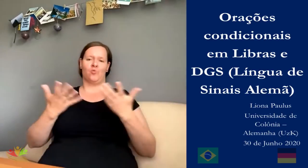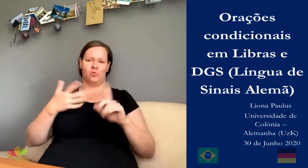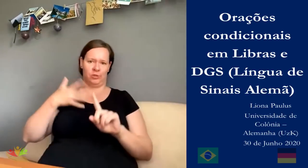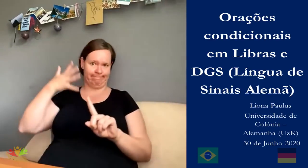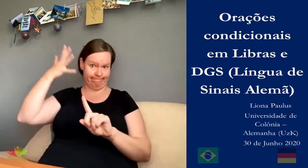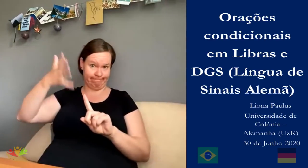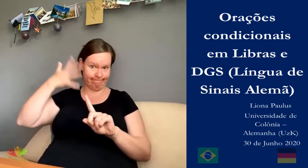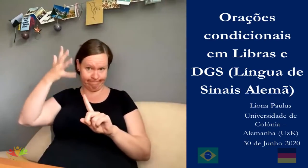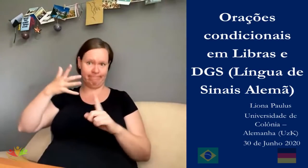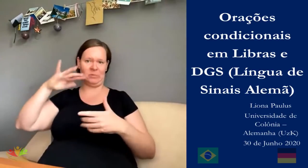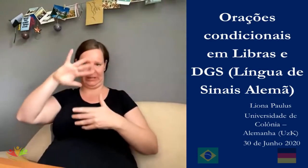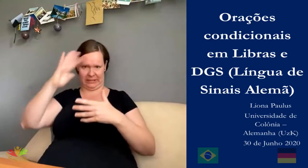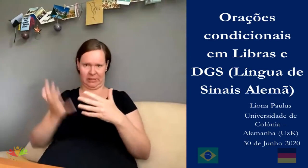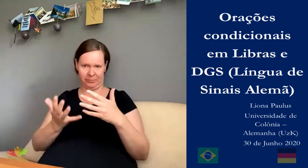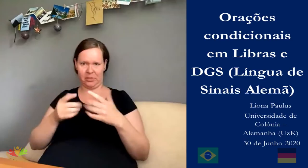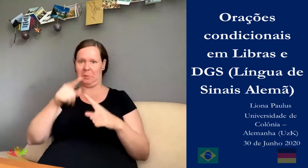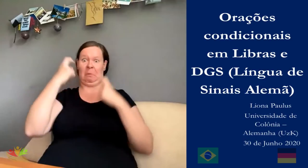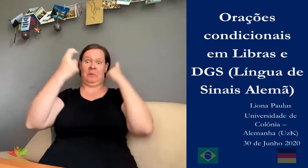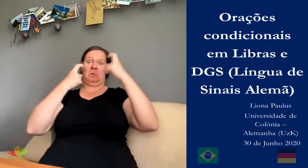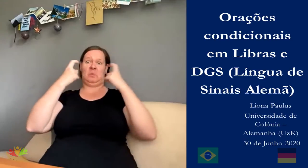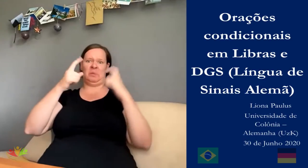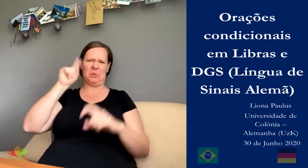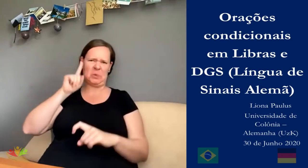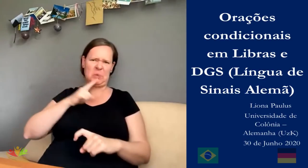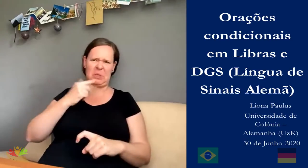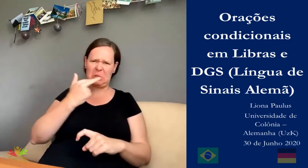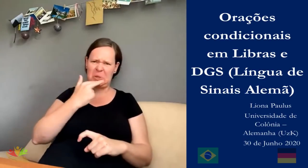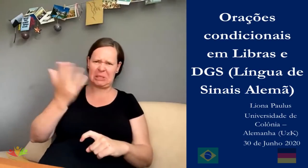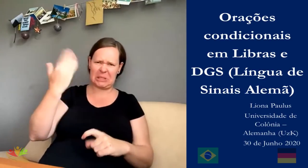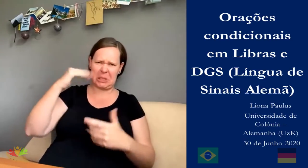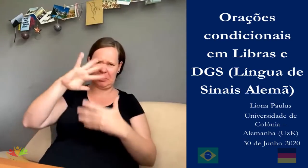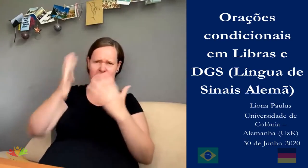tradutora surda, faço vários trabalhos